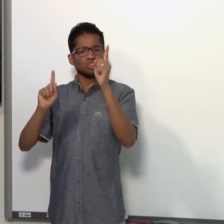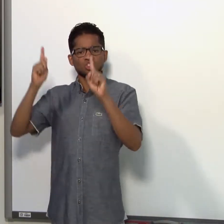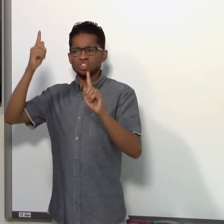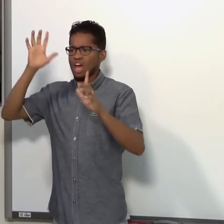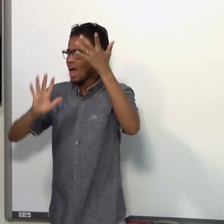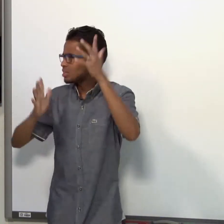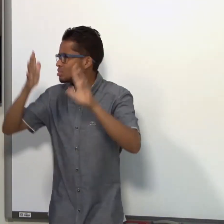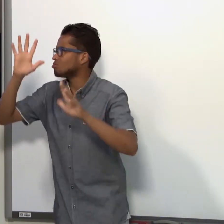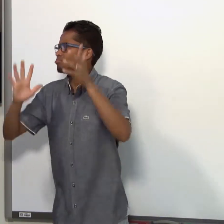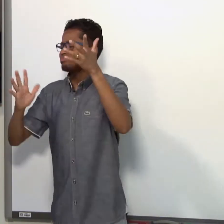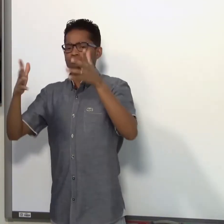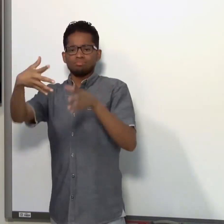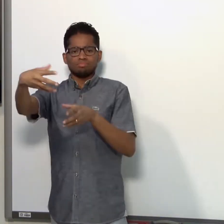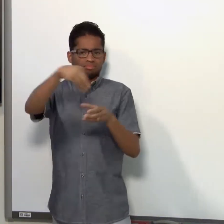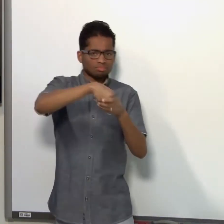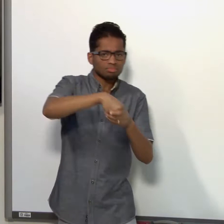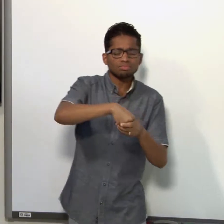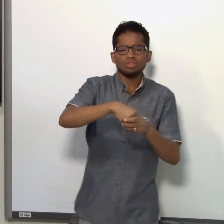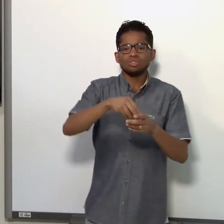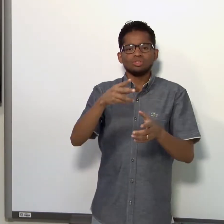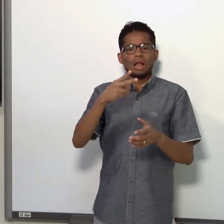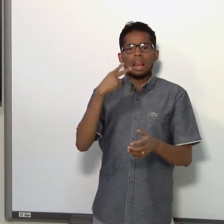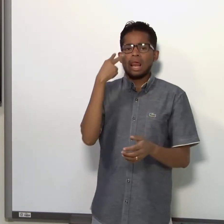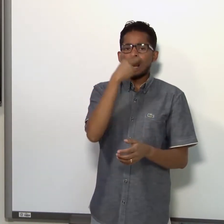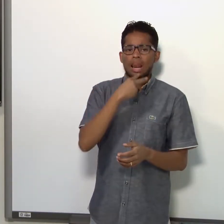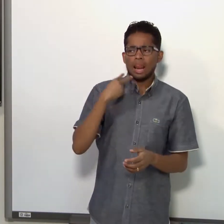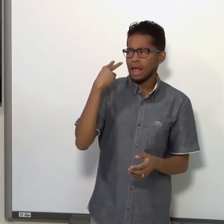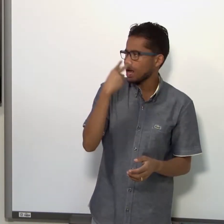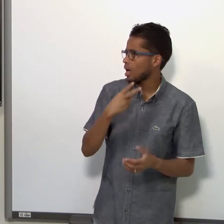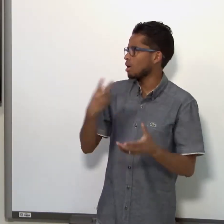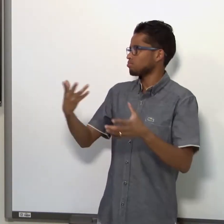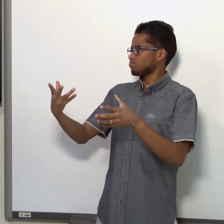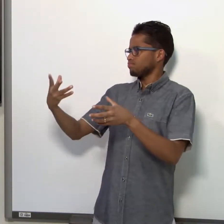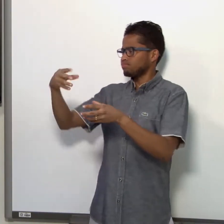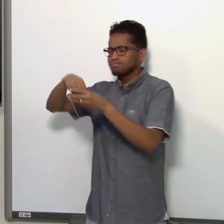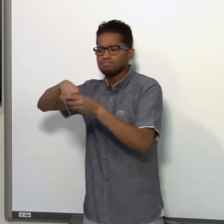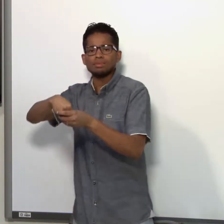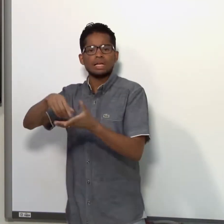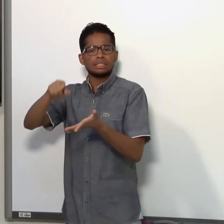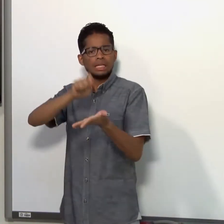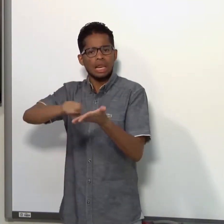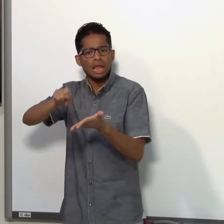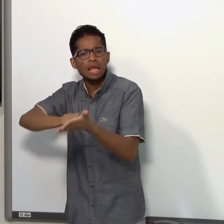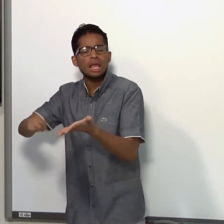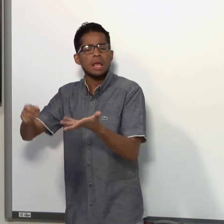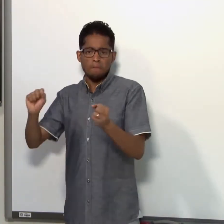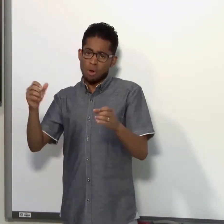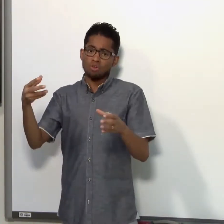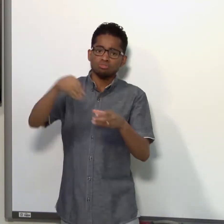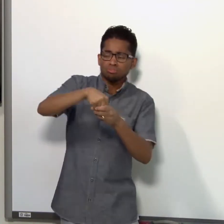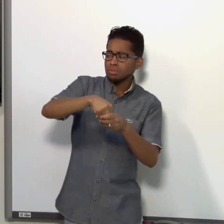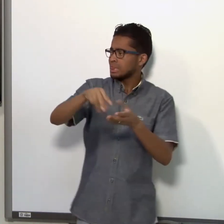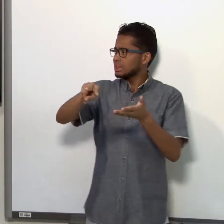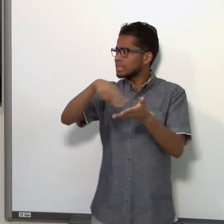gestos, leitura labial, escrita,